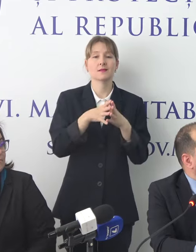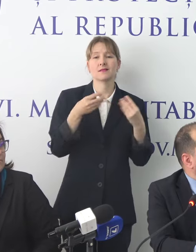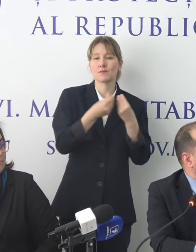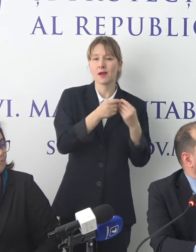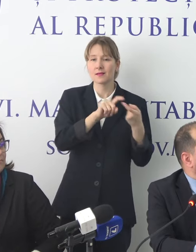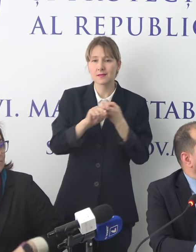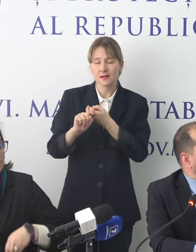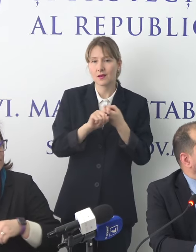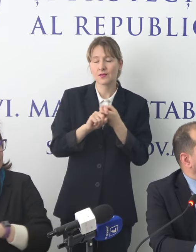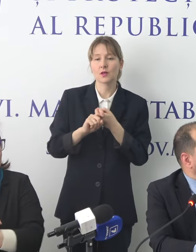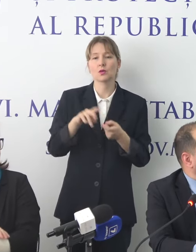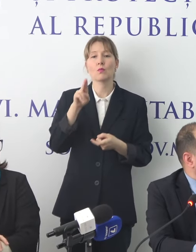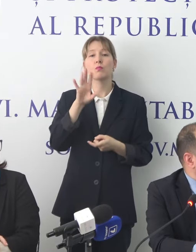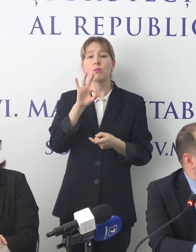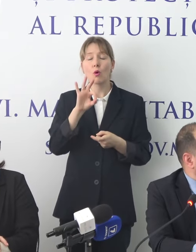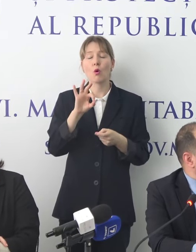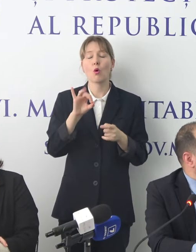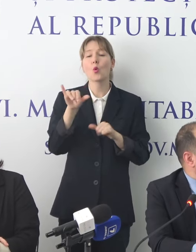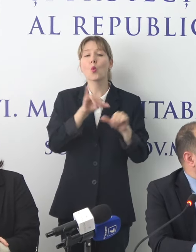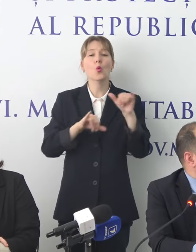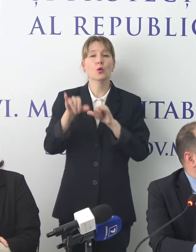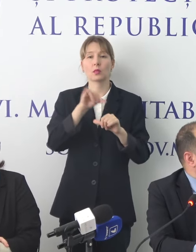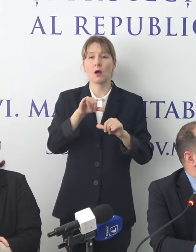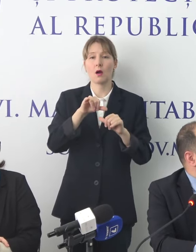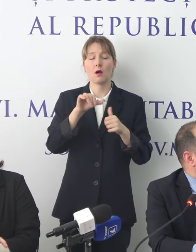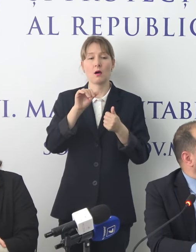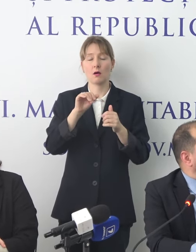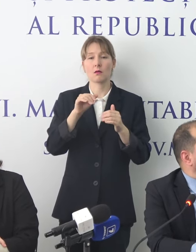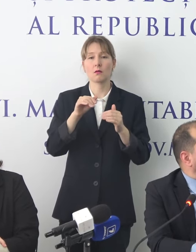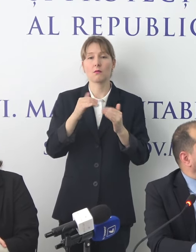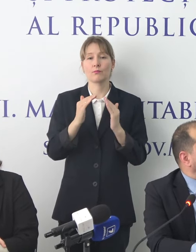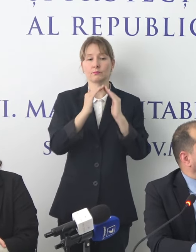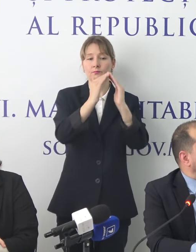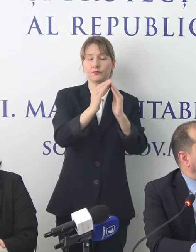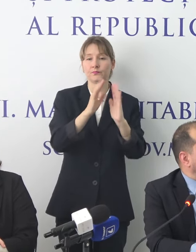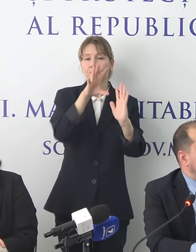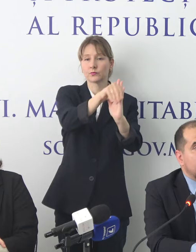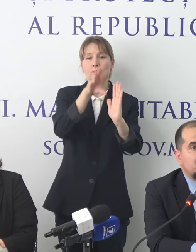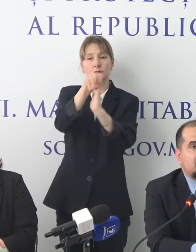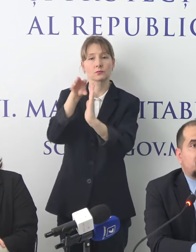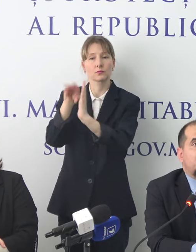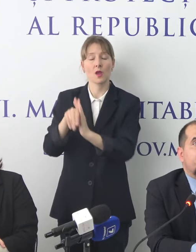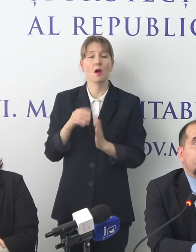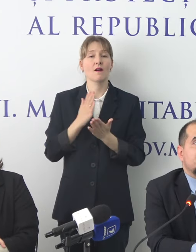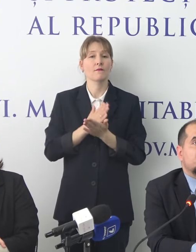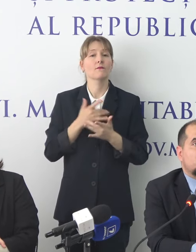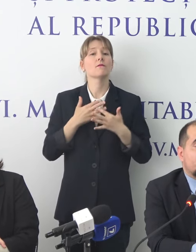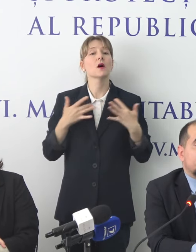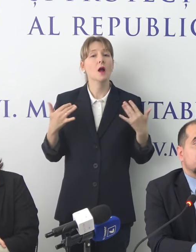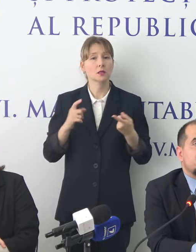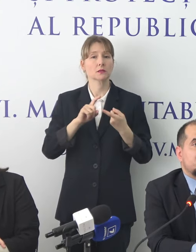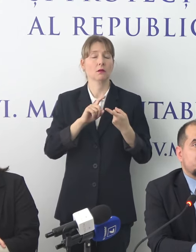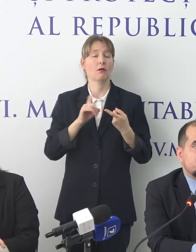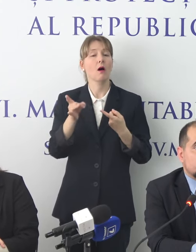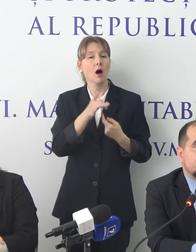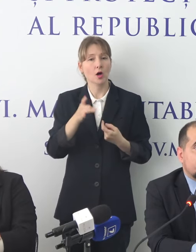la numărul de copii aflați în plasament planificat. Și iarăși putem să vedem că în unele raioane indicatorul pe care